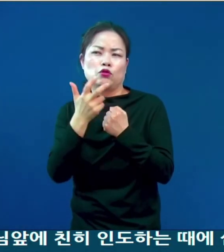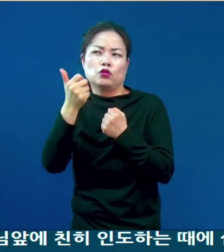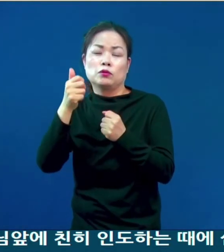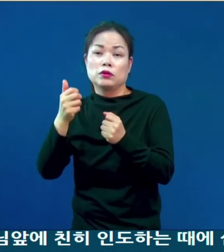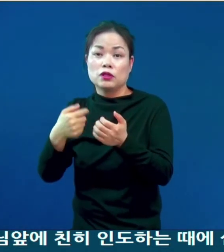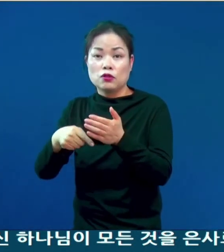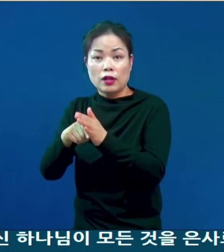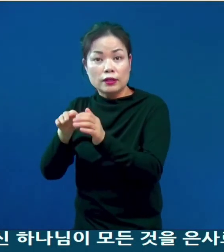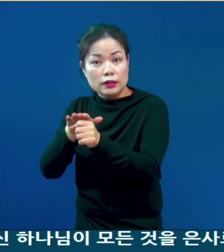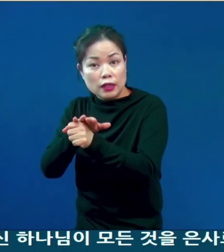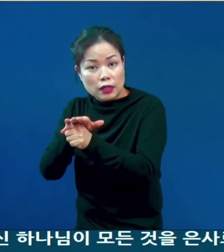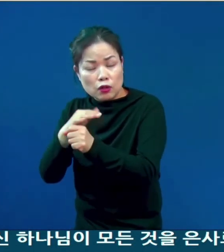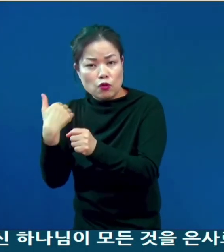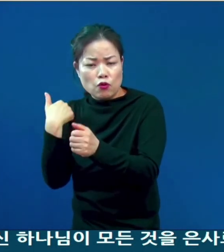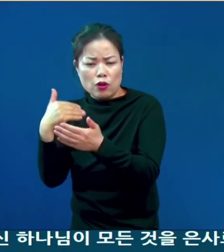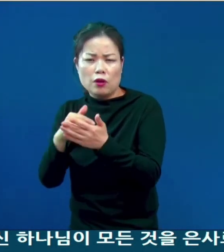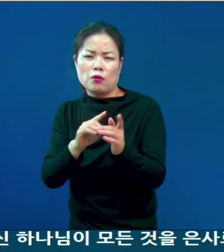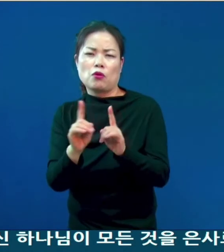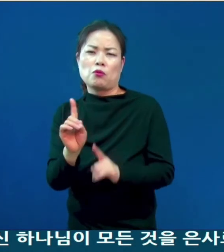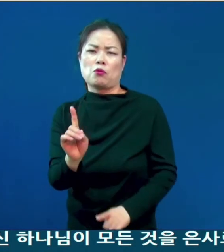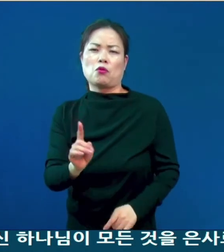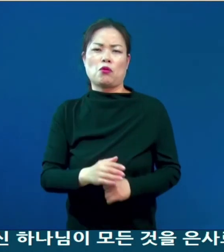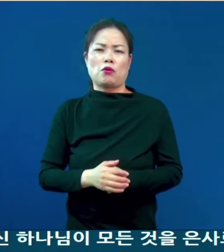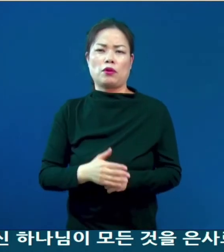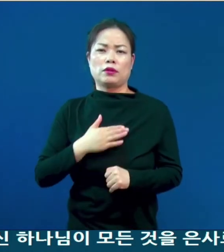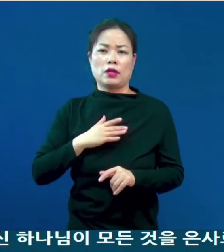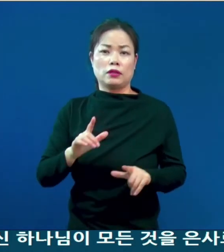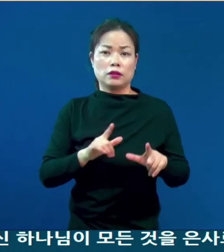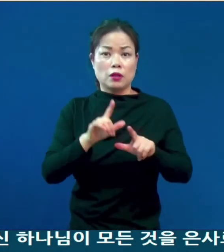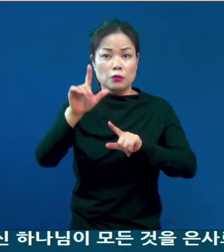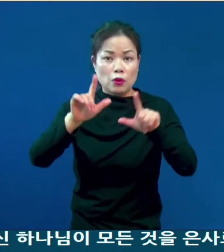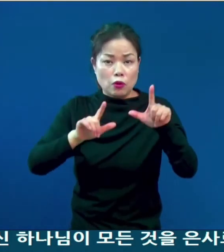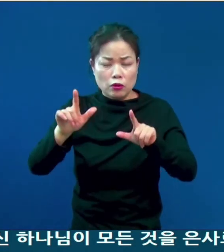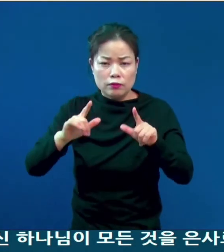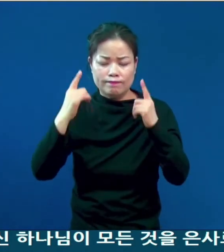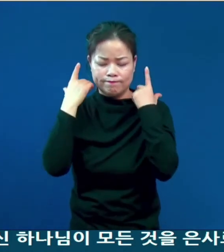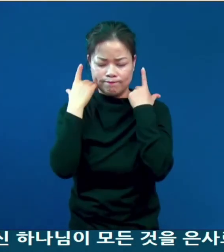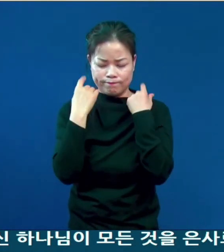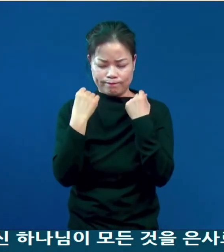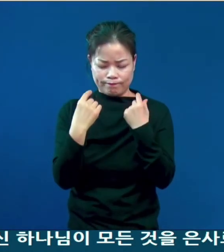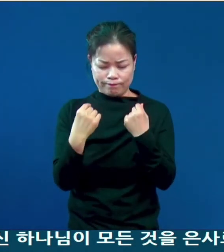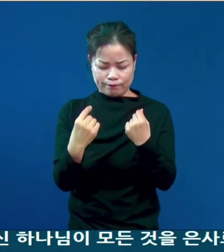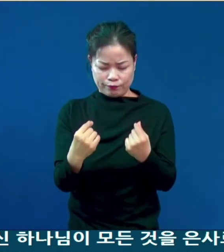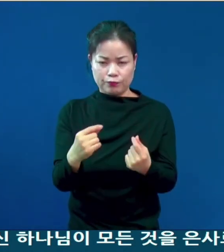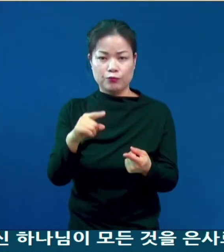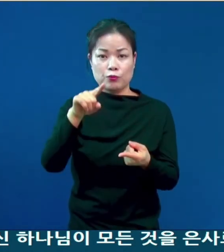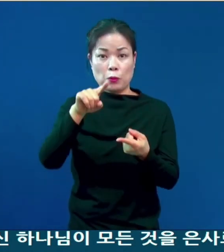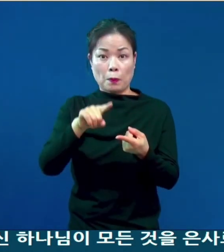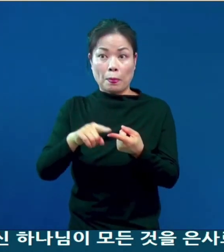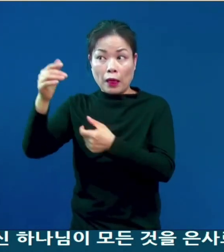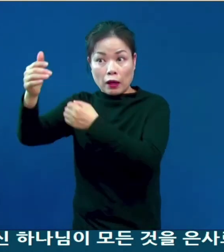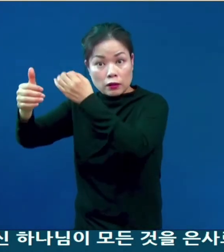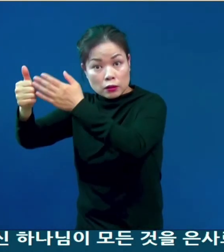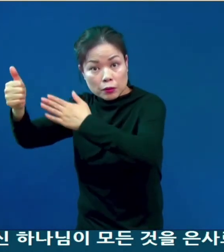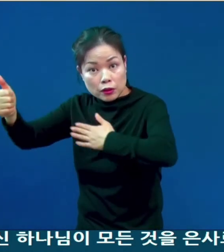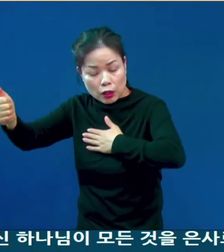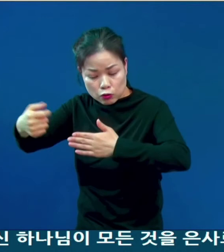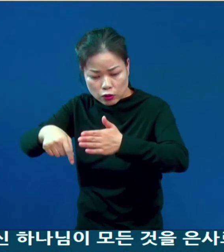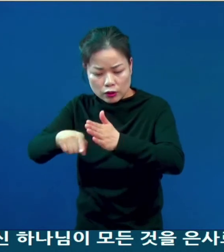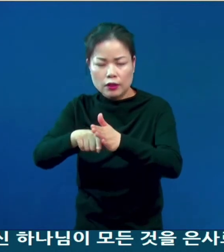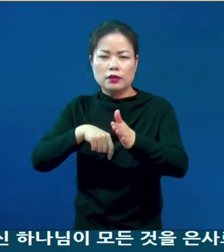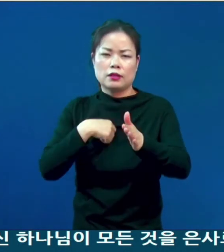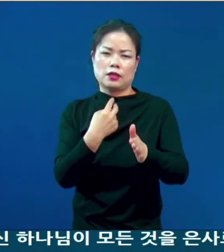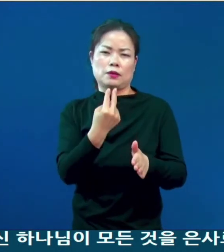사랑이 회복되었을 때 우리의 고백이 무엇입니까? 내 삶의 형편과 상황은 여전히 그대로이지만 하나님이 나를 위해서